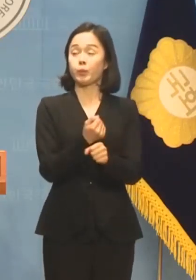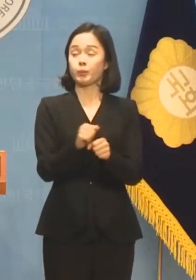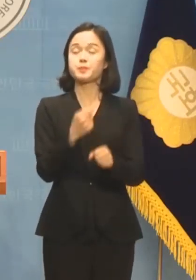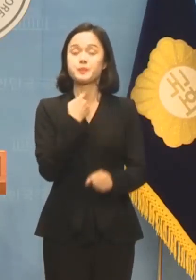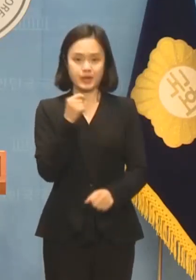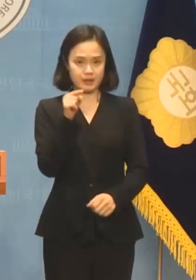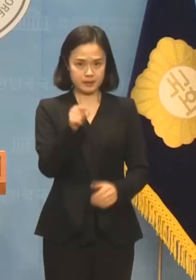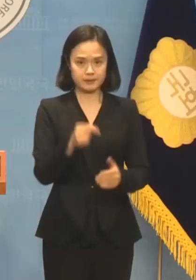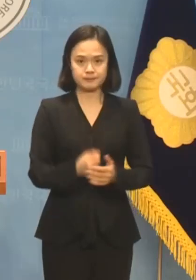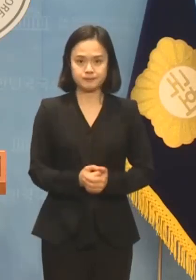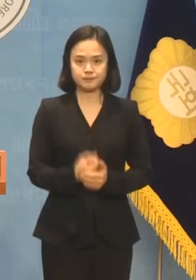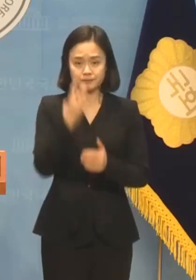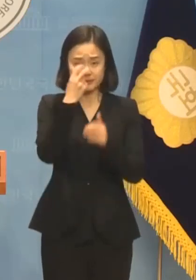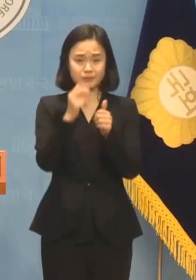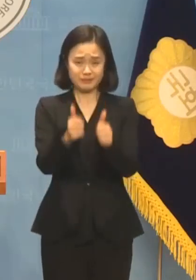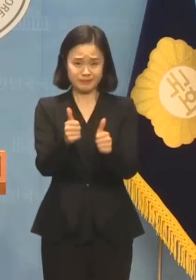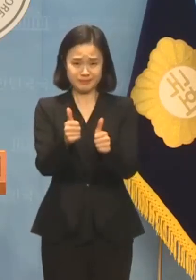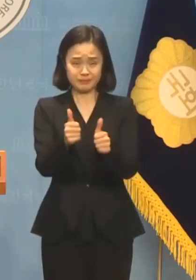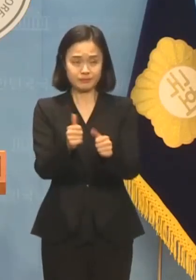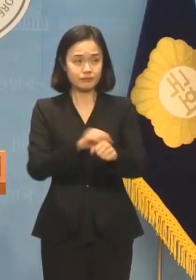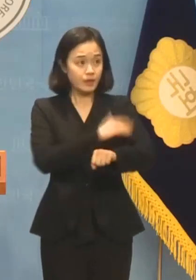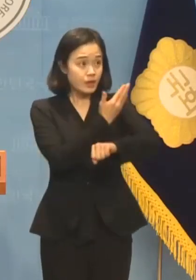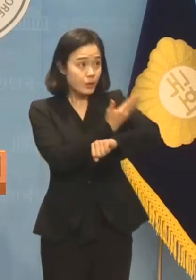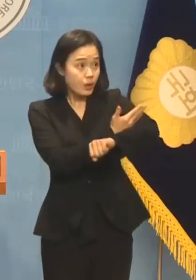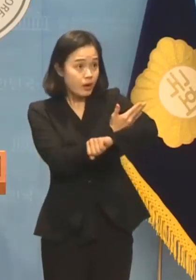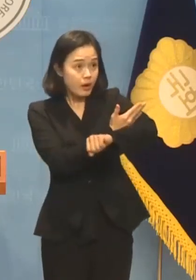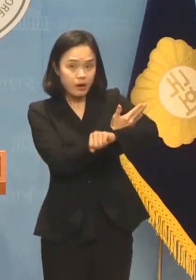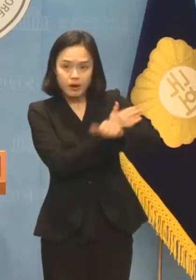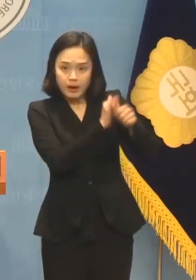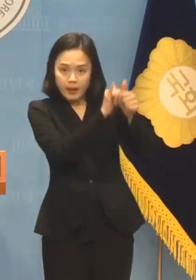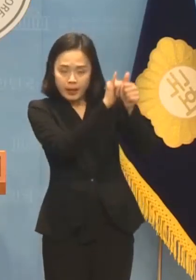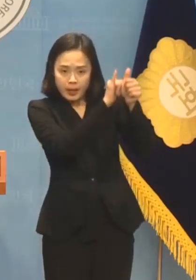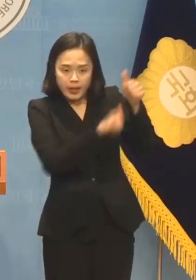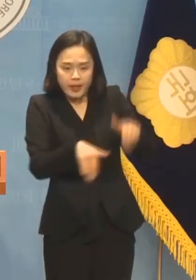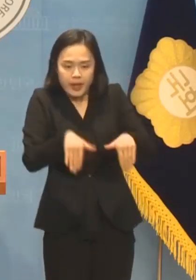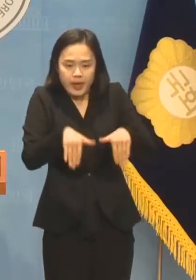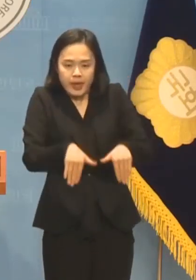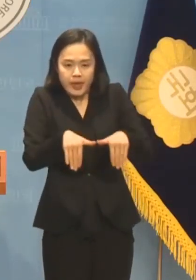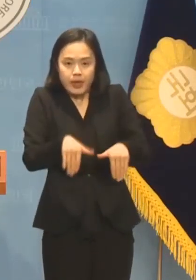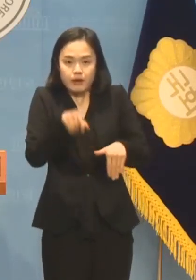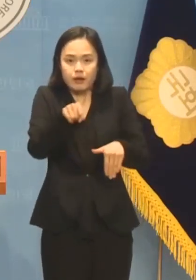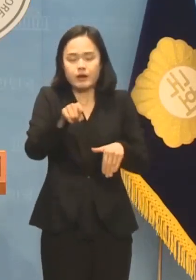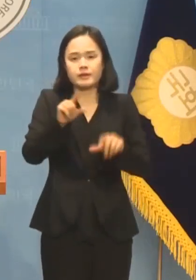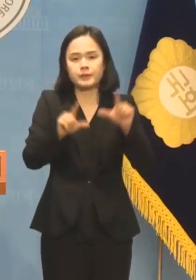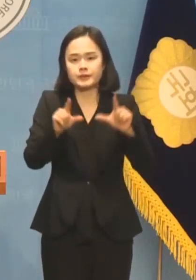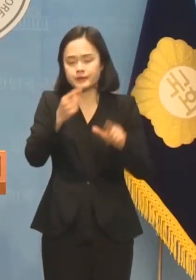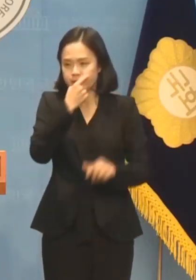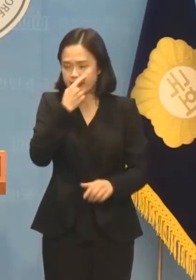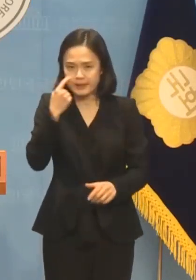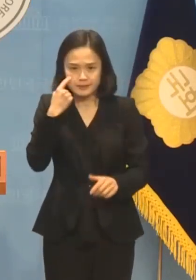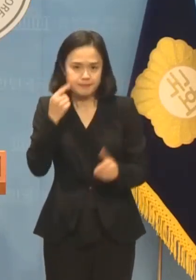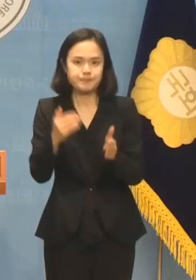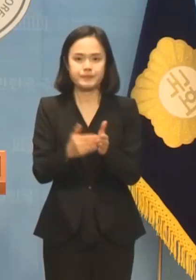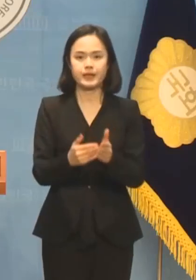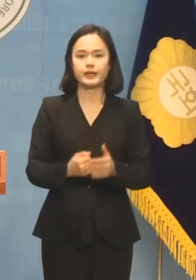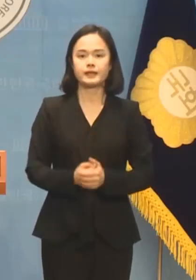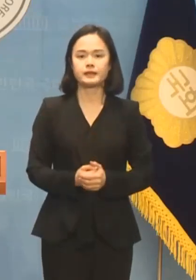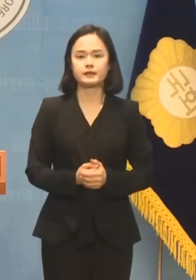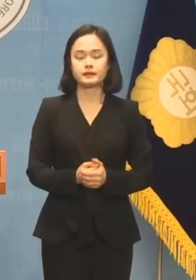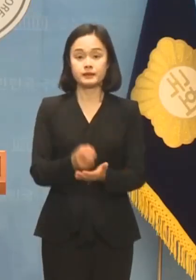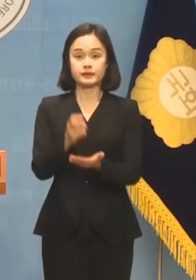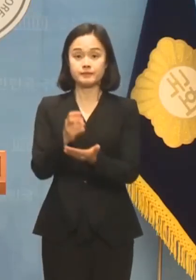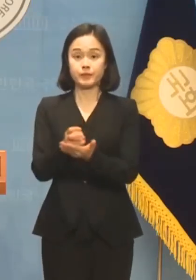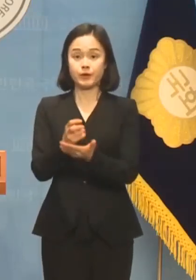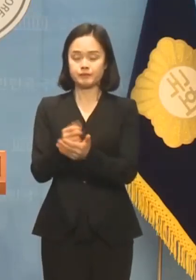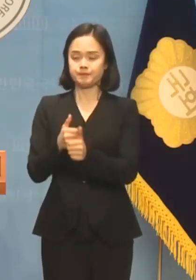검찰이 권력에 따라 움직이는 하수인임이 다시 또 확인된 것입니다. 법과 원칙보다 권력에